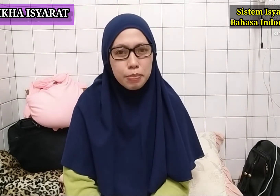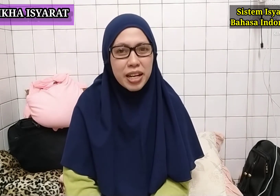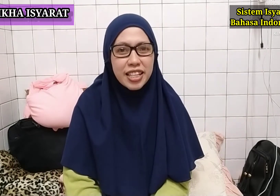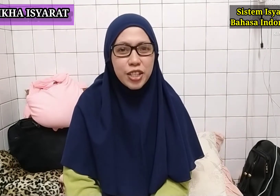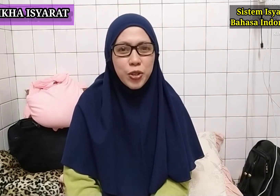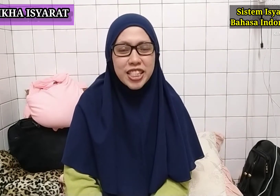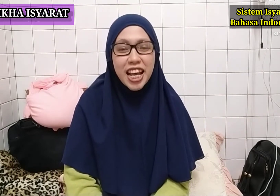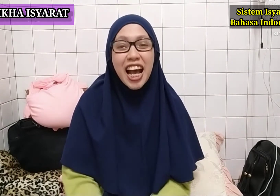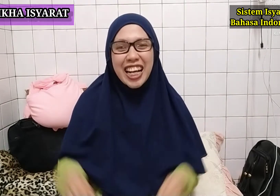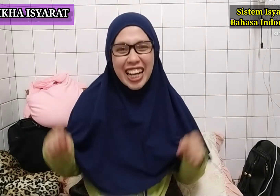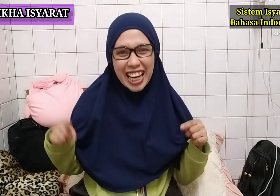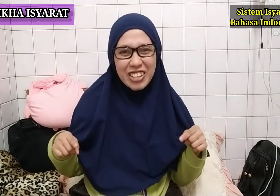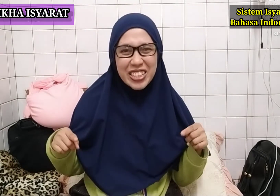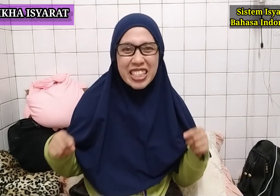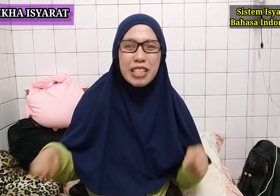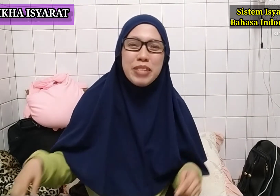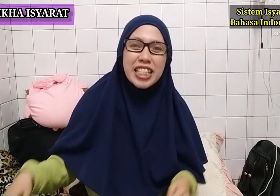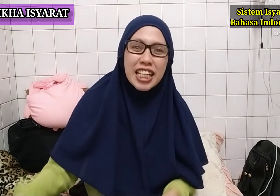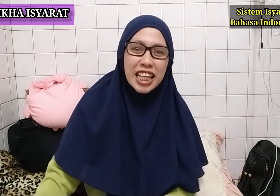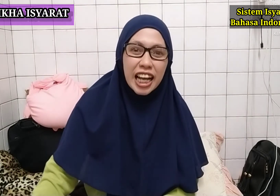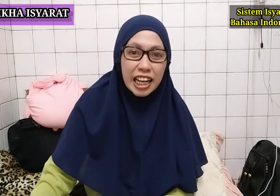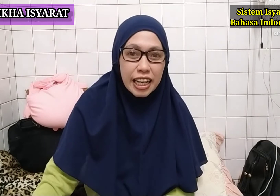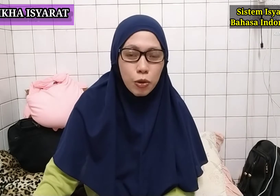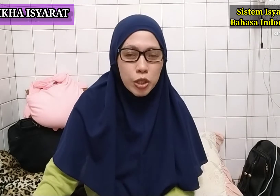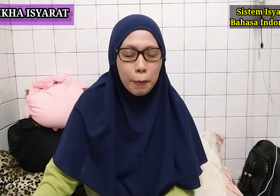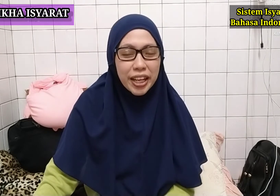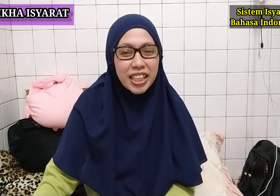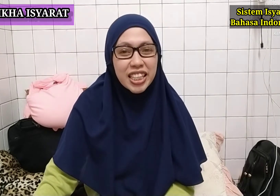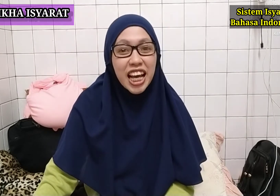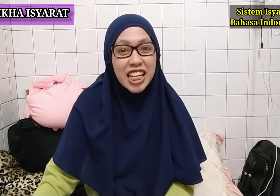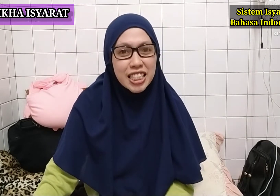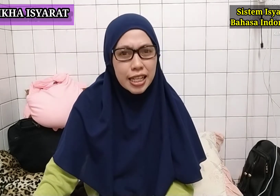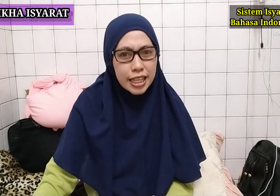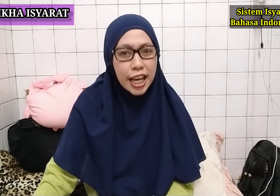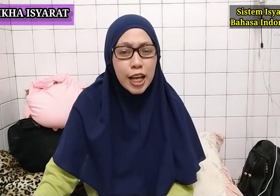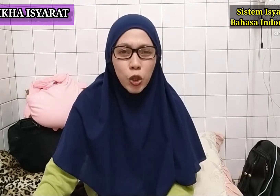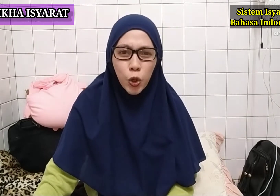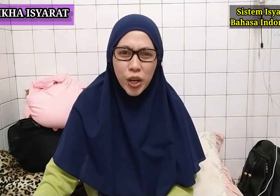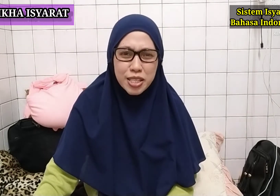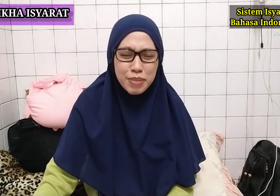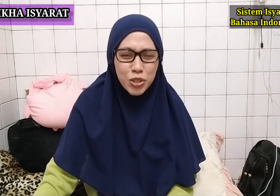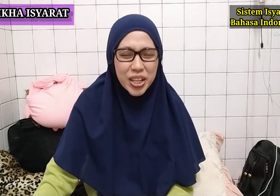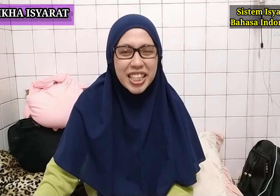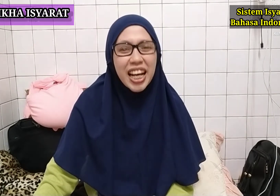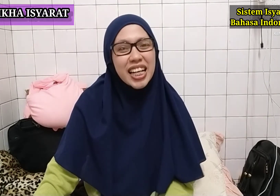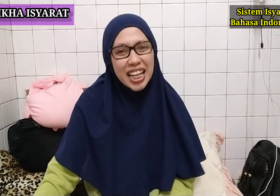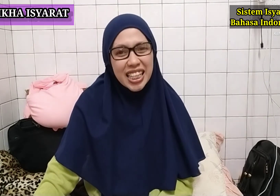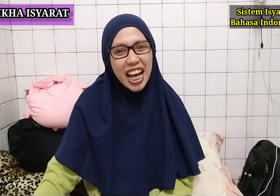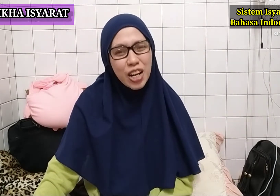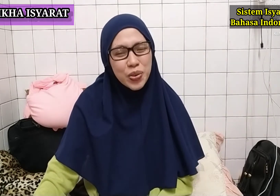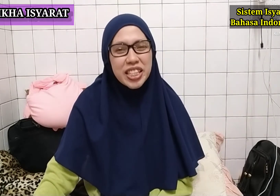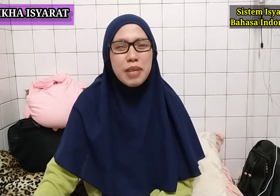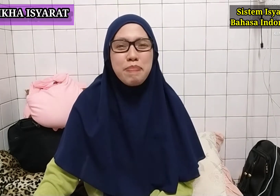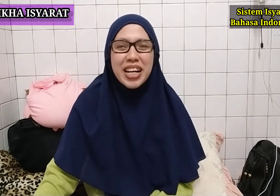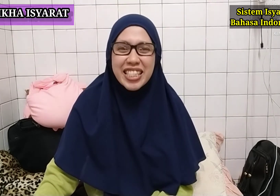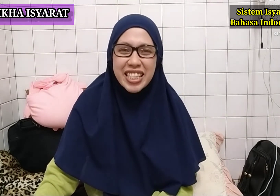bahasa Indonesia, kalau sistem isyarat yang akan aku sampaikan ini ada salah-salah, tolong kasih masukan ya, karena aku ini masih